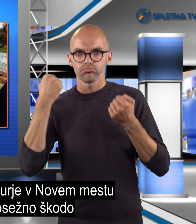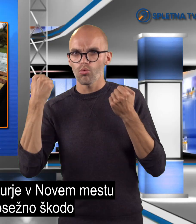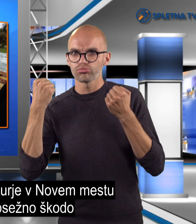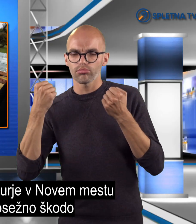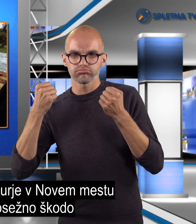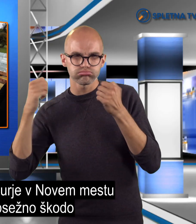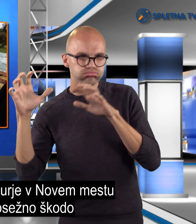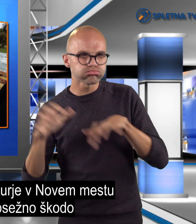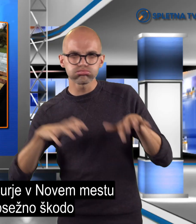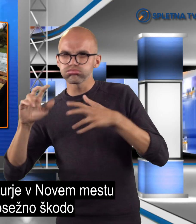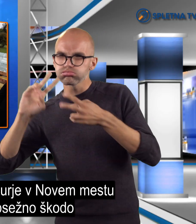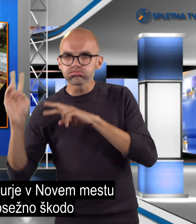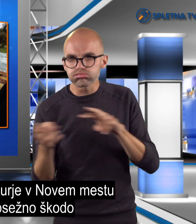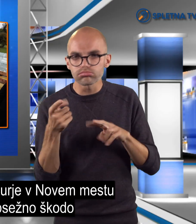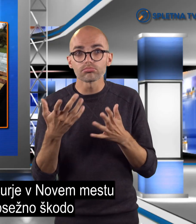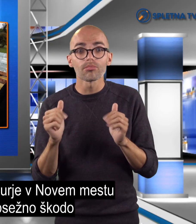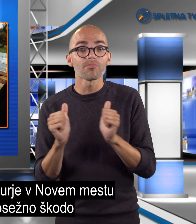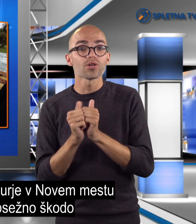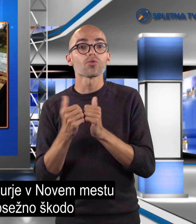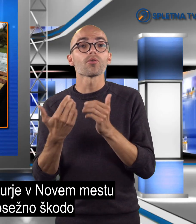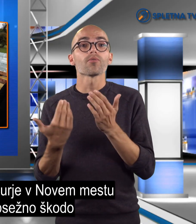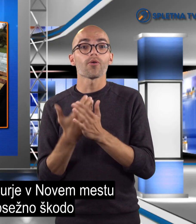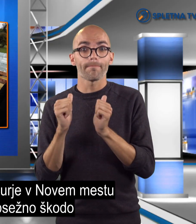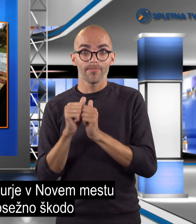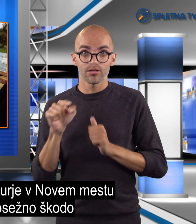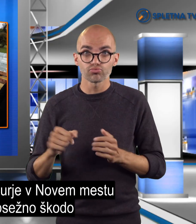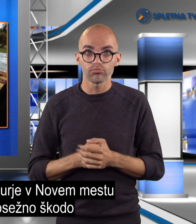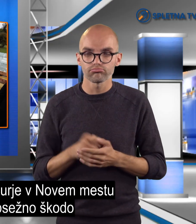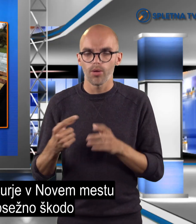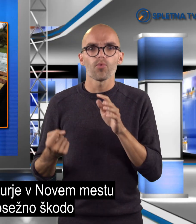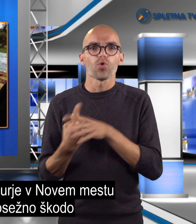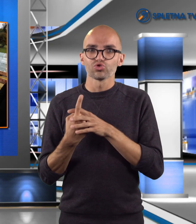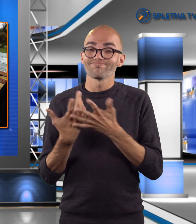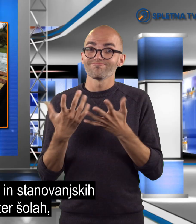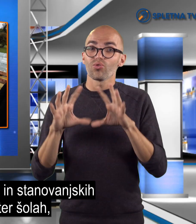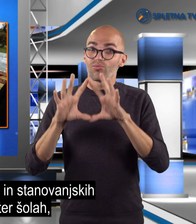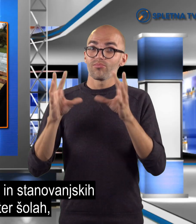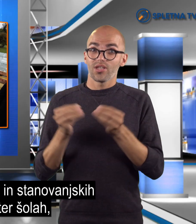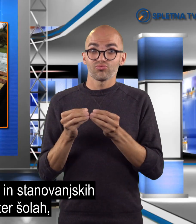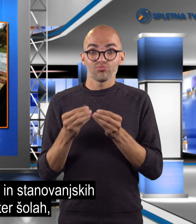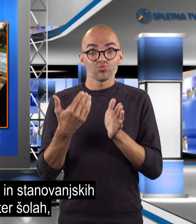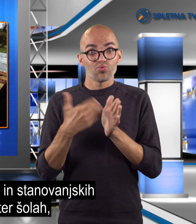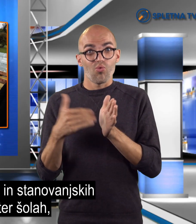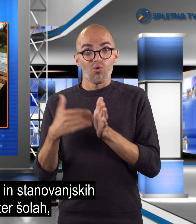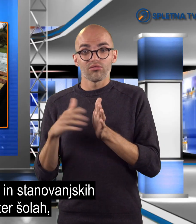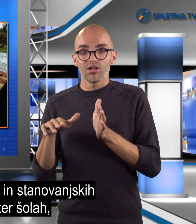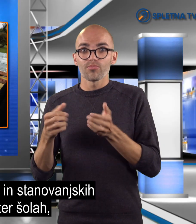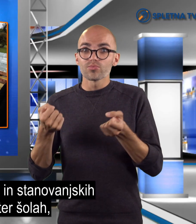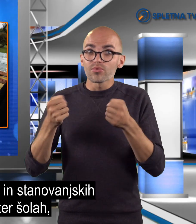V torek je močno neurje v Novem mestu povzročilo obsežno škodo na gospodarskih in stanovanjskih objektih ter